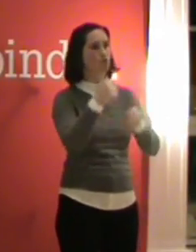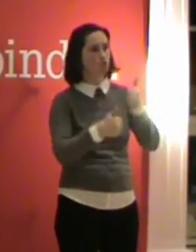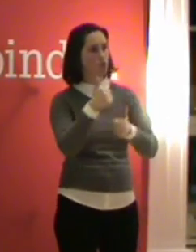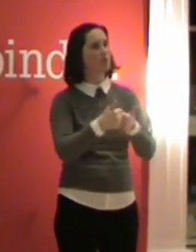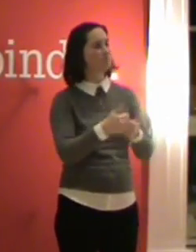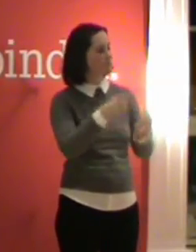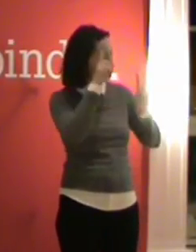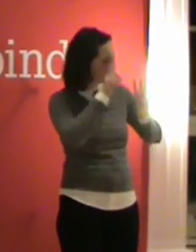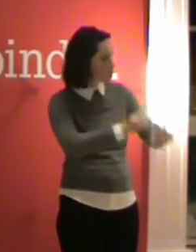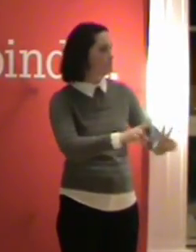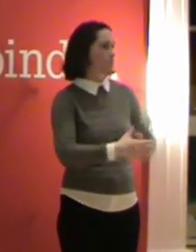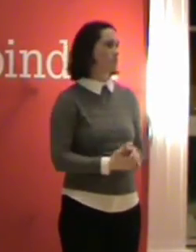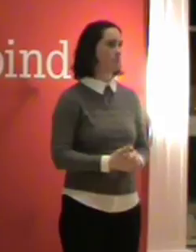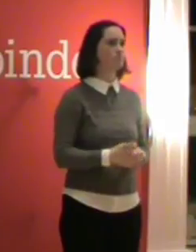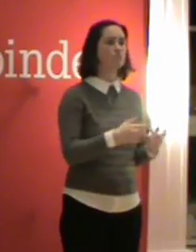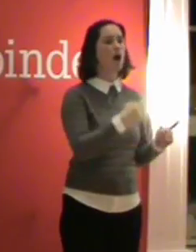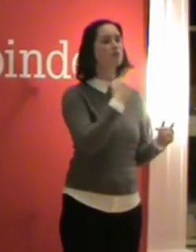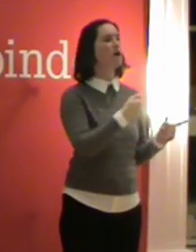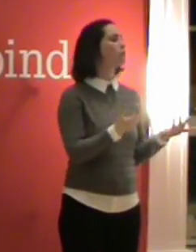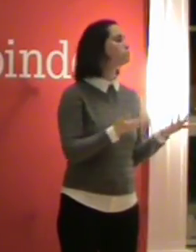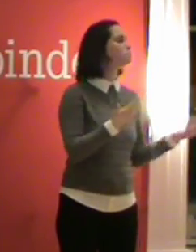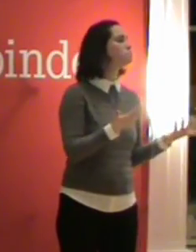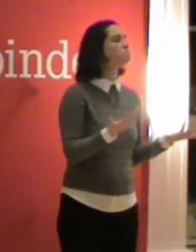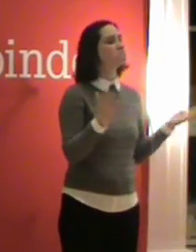gehörig, ist, dass dort nicht gesagt wird, okay,